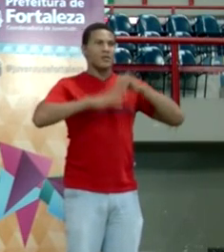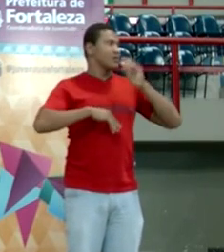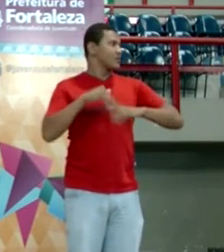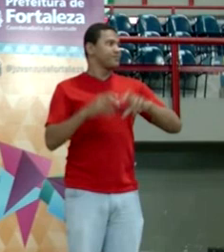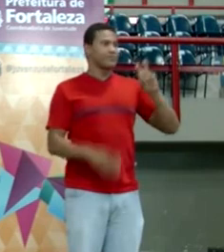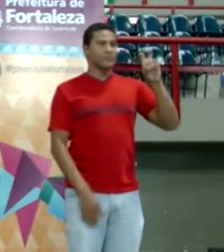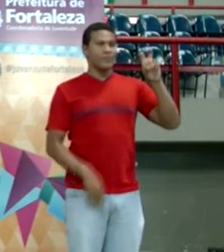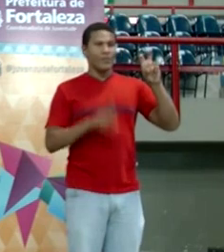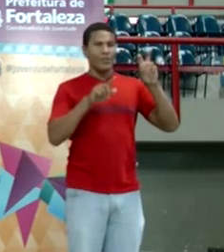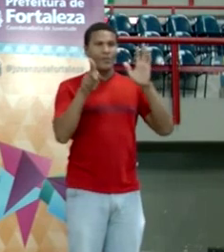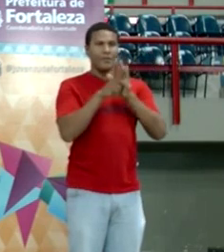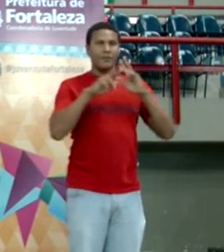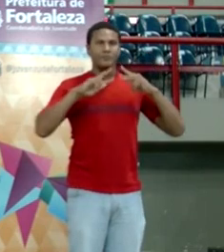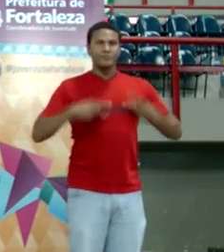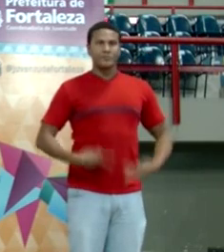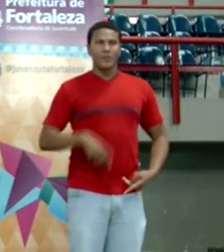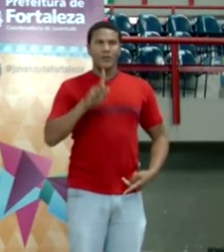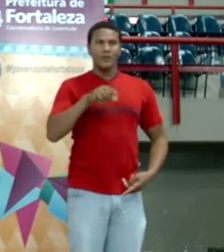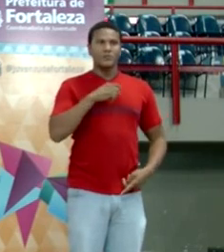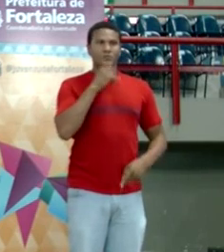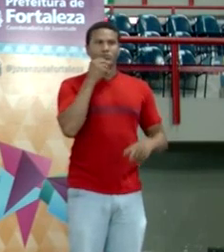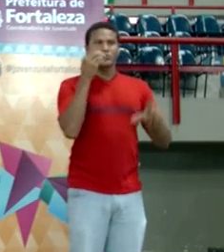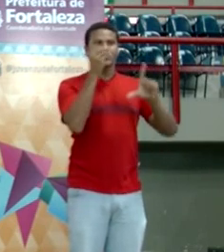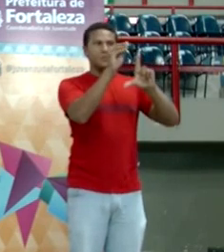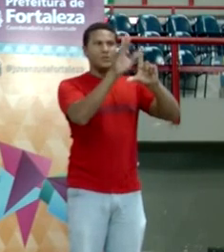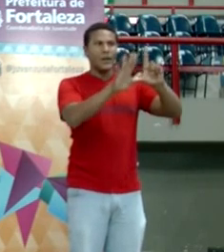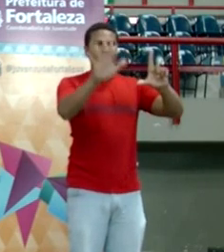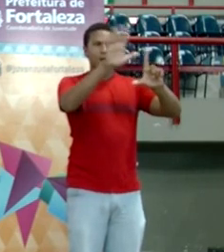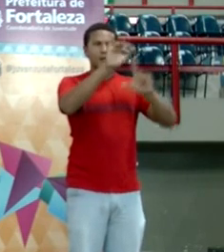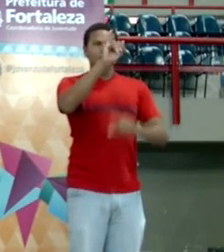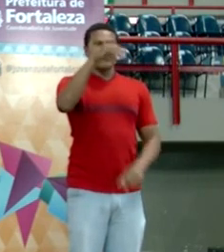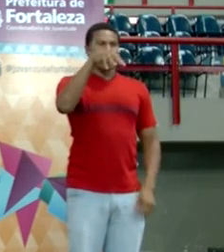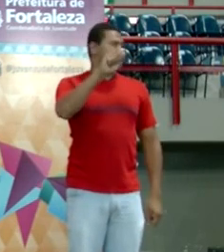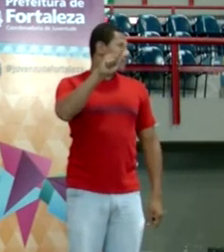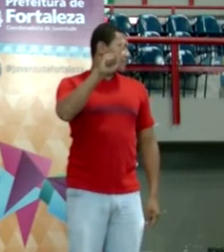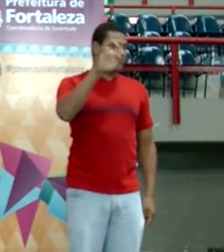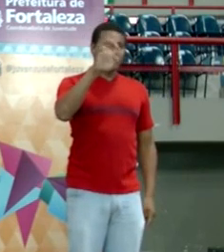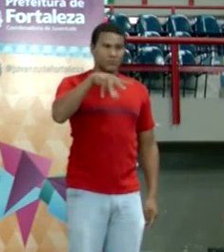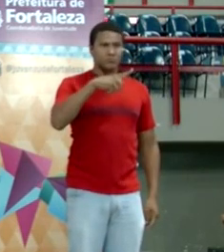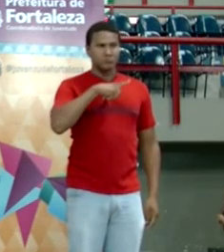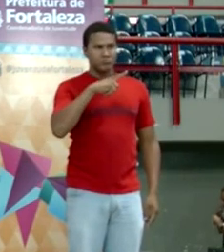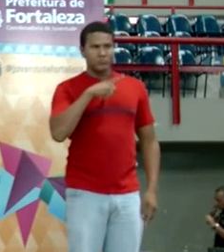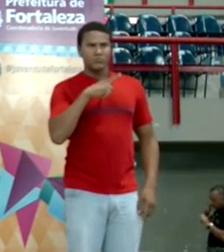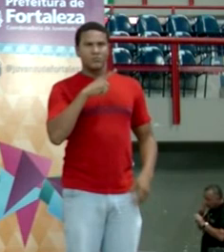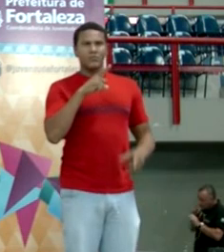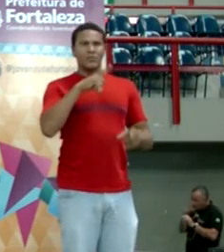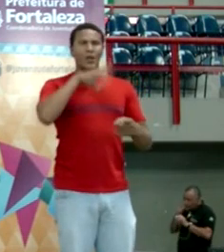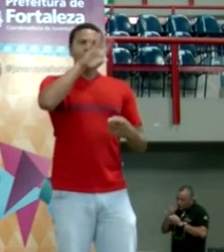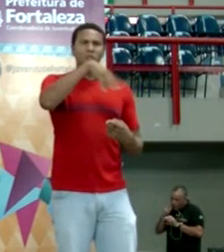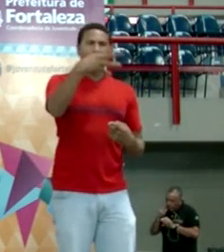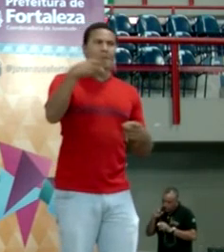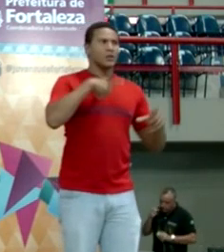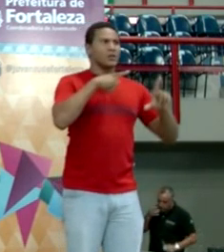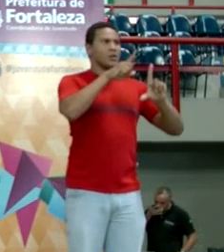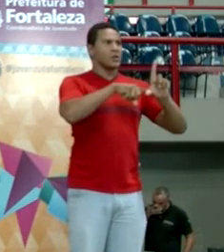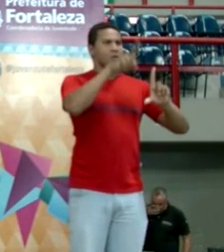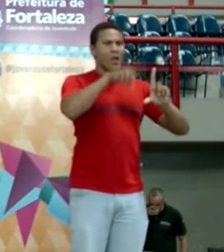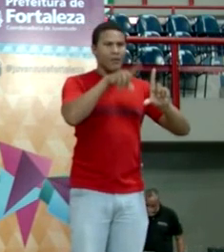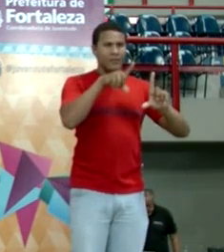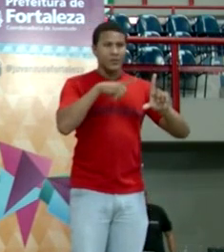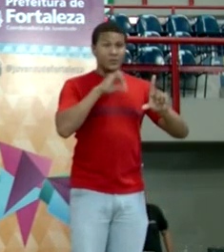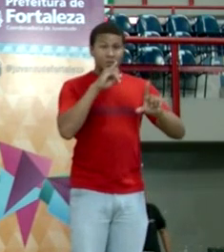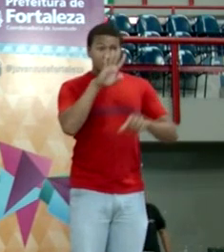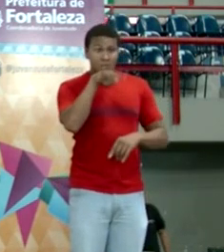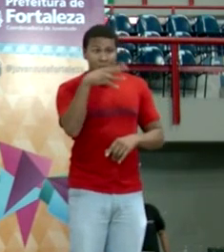prova do Enem de Humanas, que vai trabalhar com imagem. Tá bom? Vai ter imagem, vai ter tabela, vai ter gráfico. Se